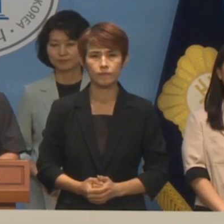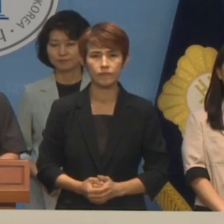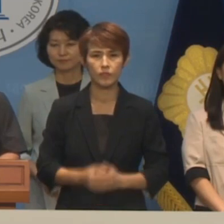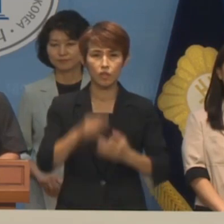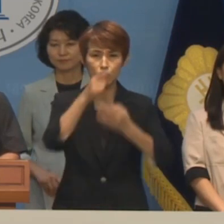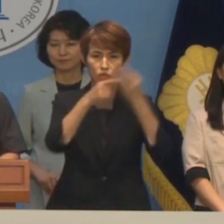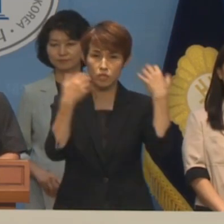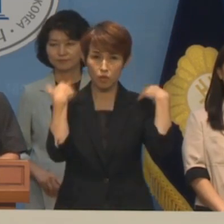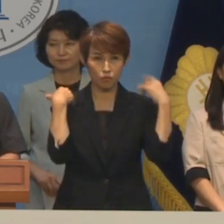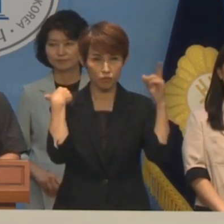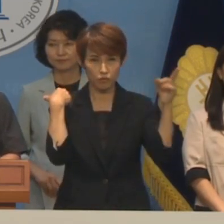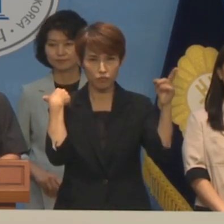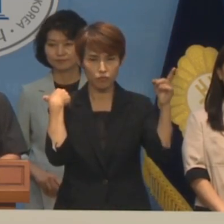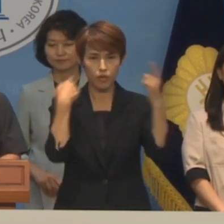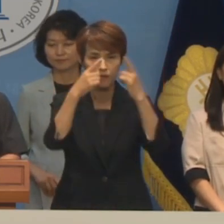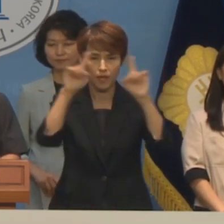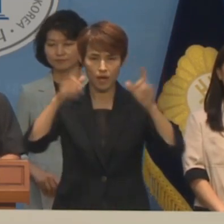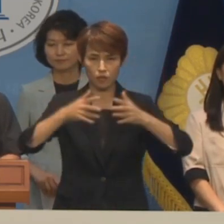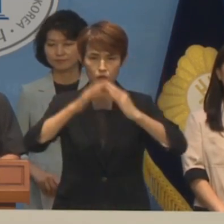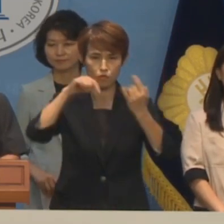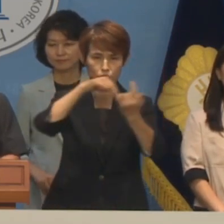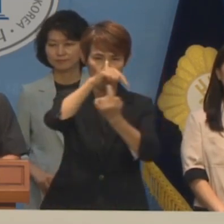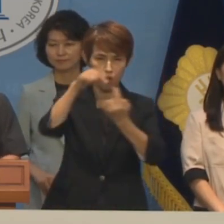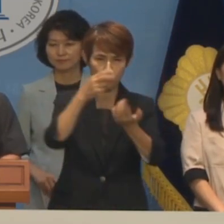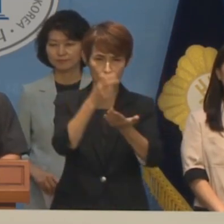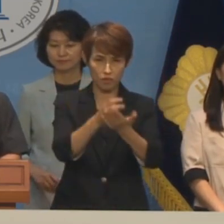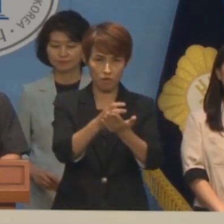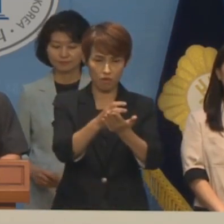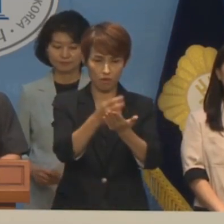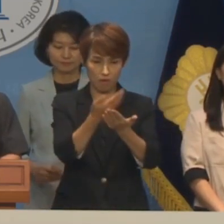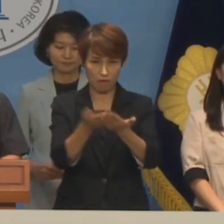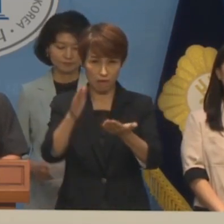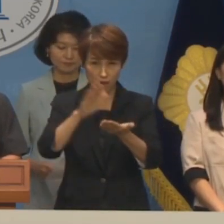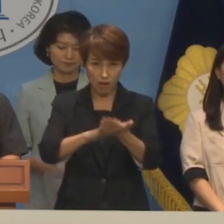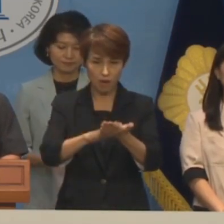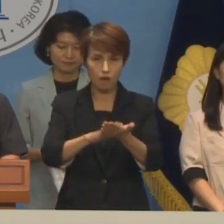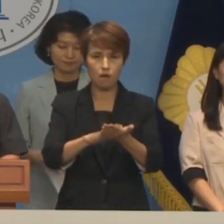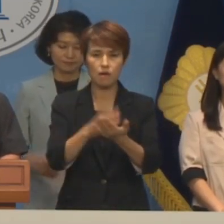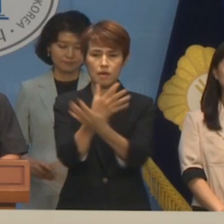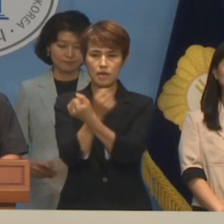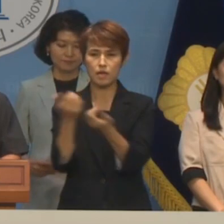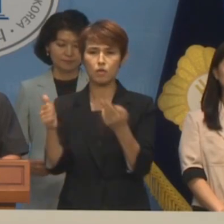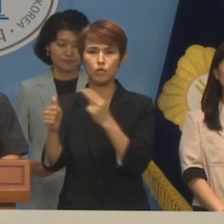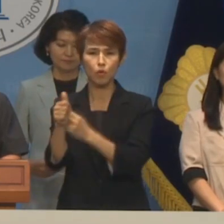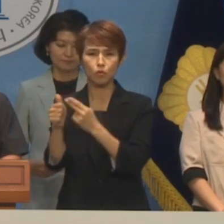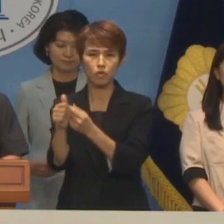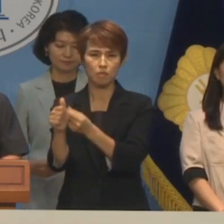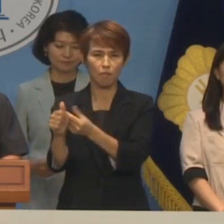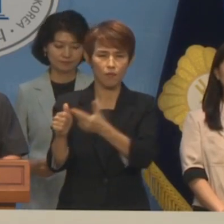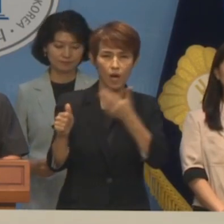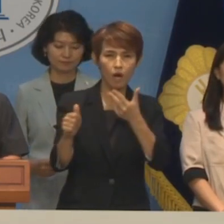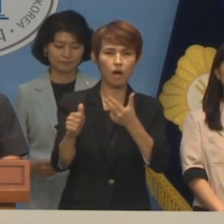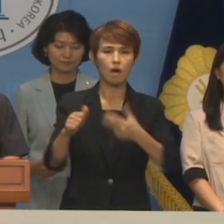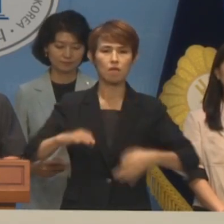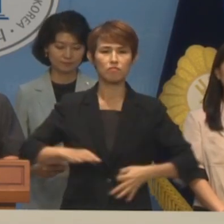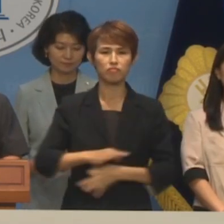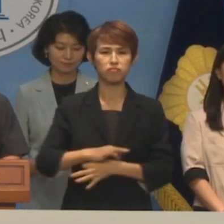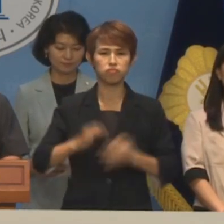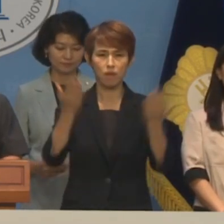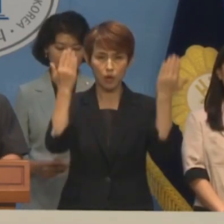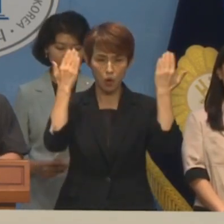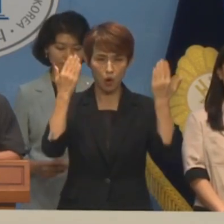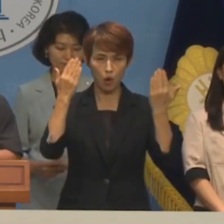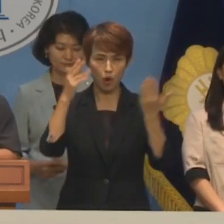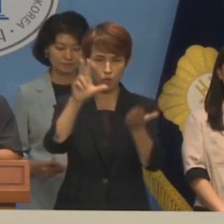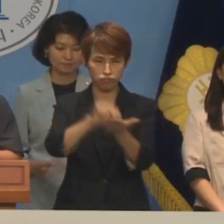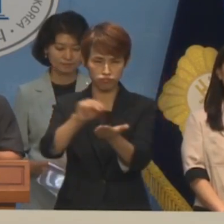윤석열 정부의 대학 설립 운영 규정 개혁은 비정규 교수 착취와 비리 사학재단의 횡포 문제를